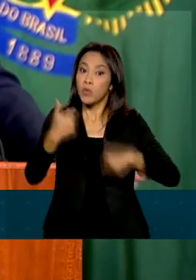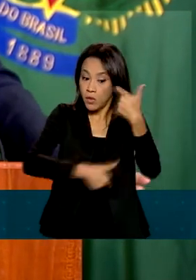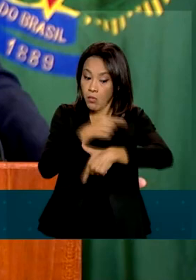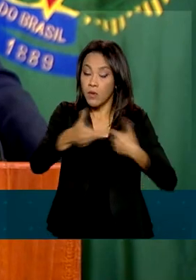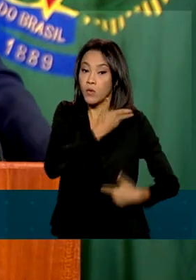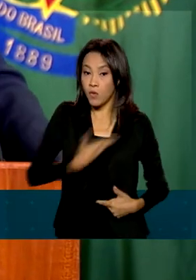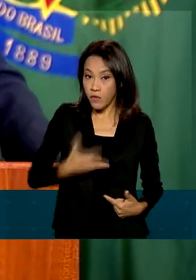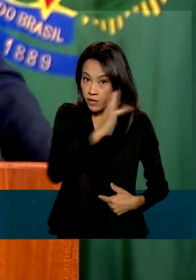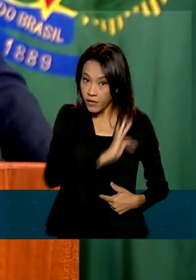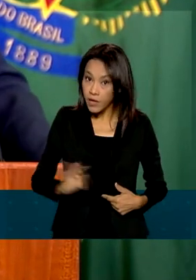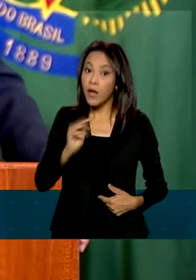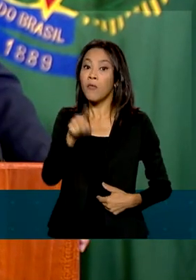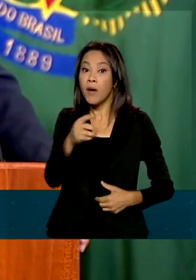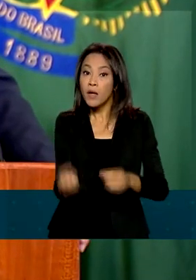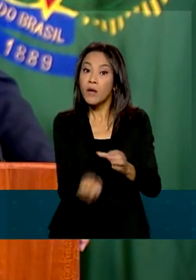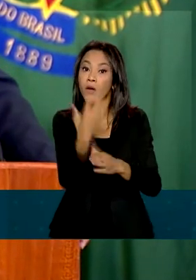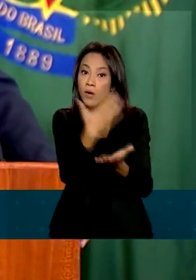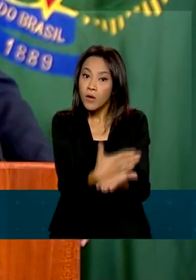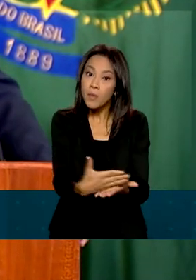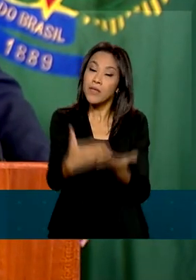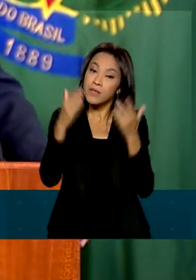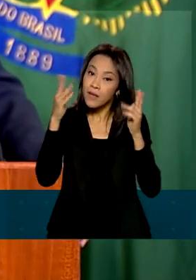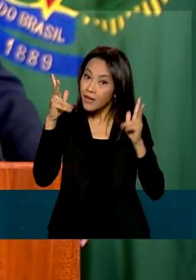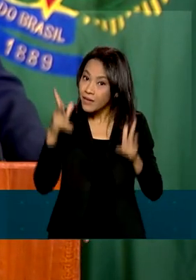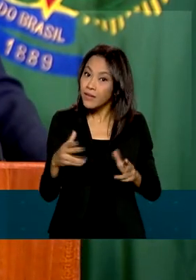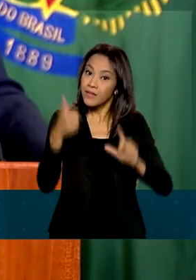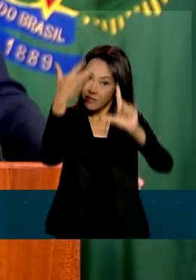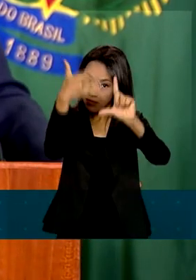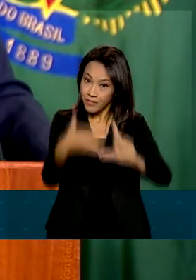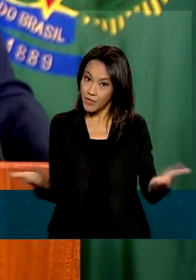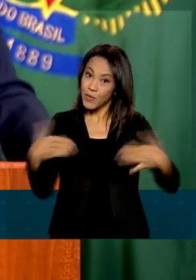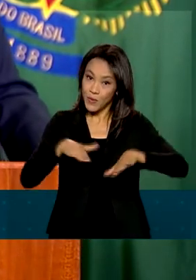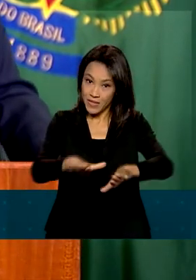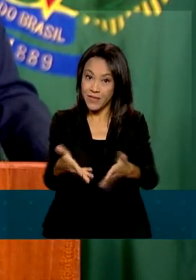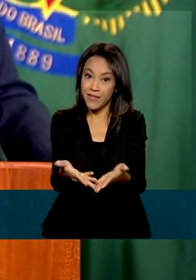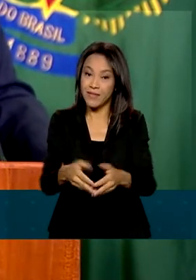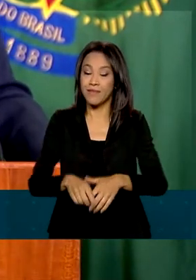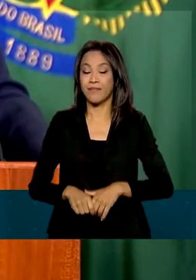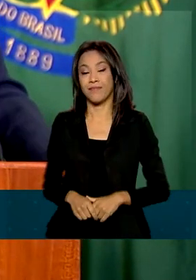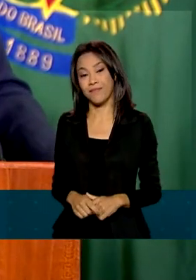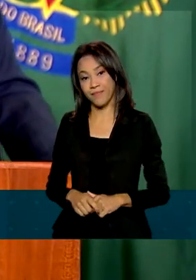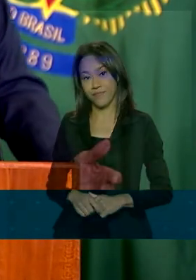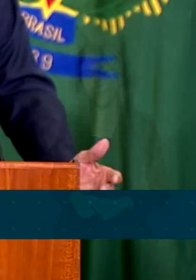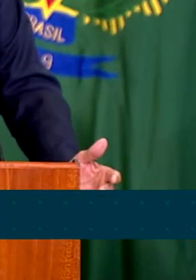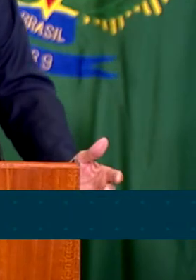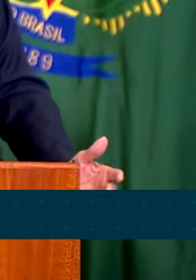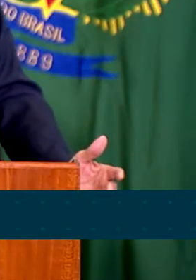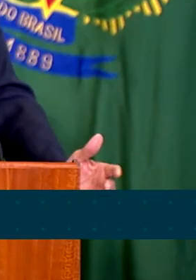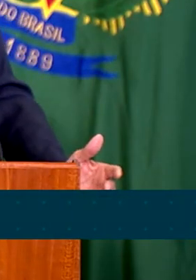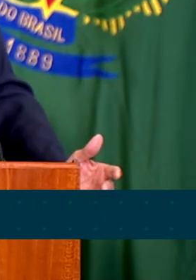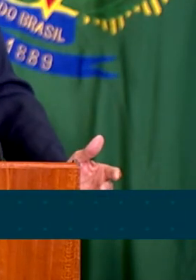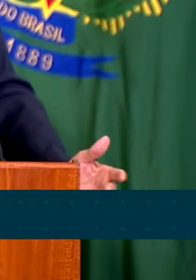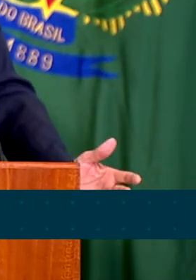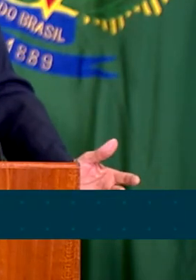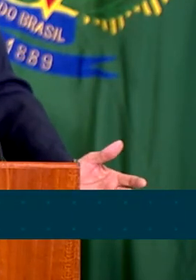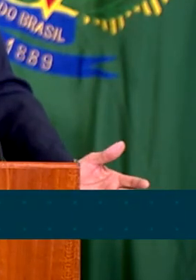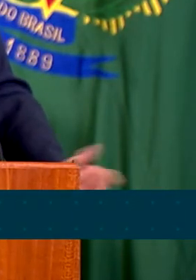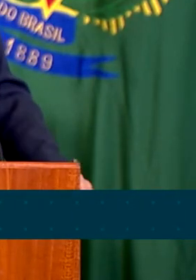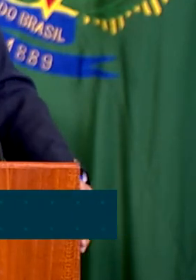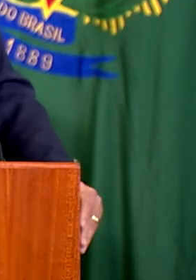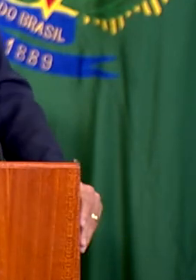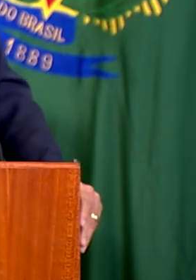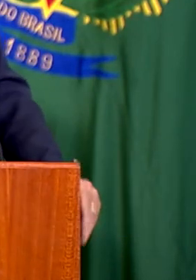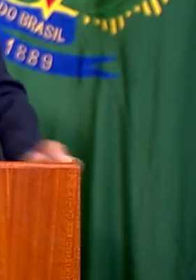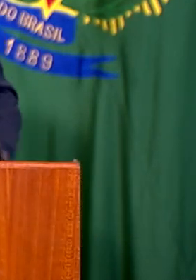federal para implementar iniciativas inclusivas. É um governo realmente que demonstra com ações que é cada